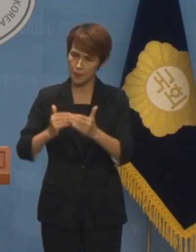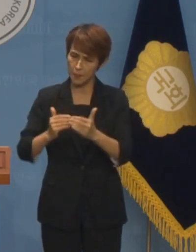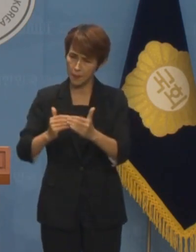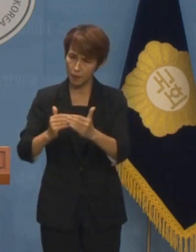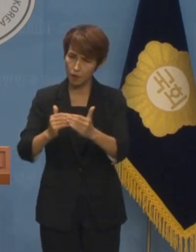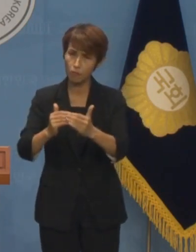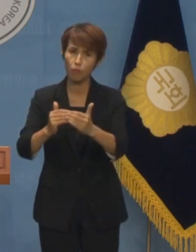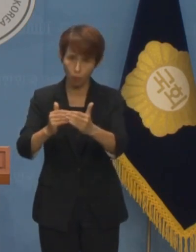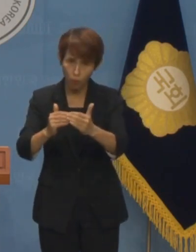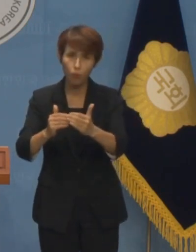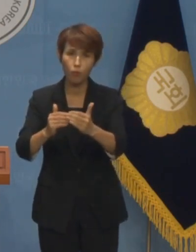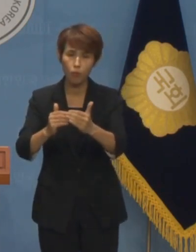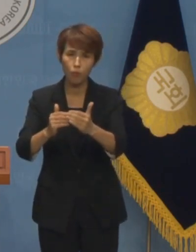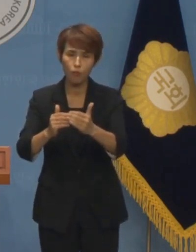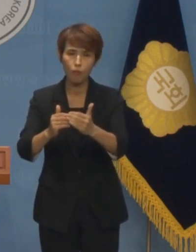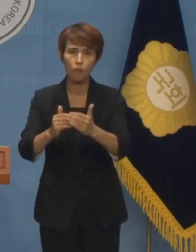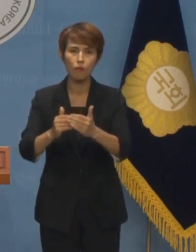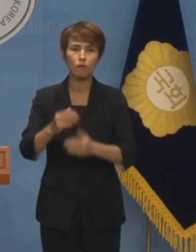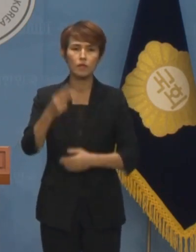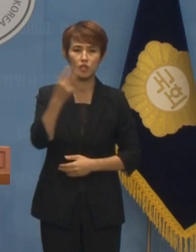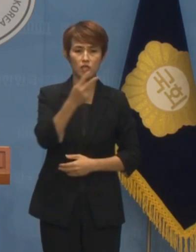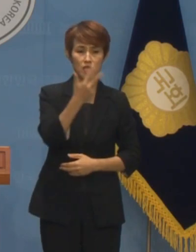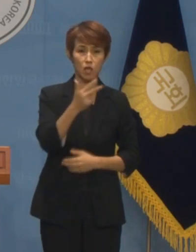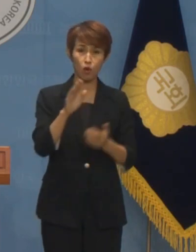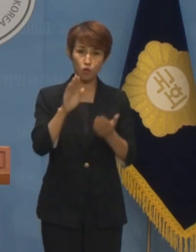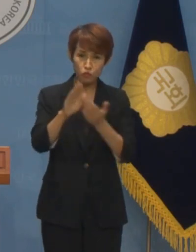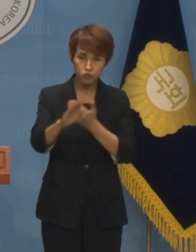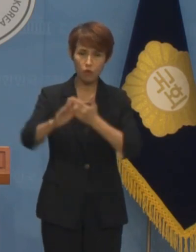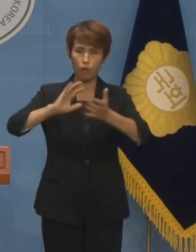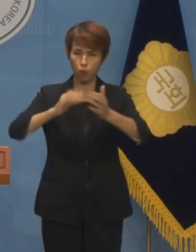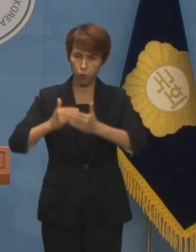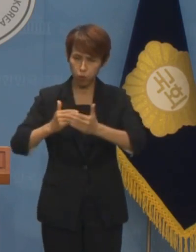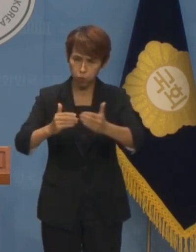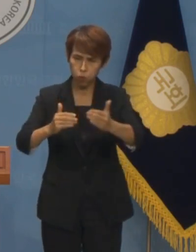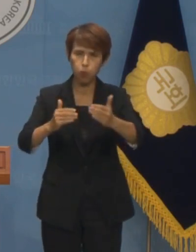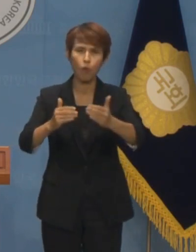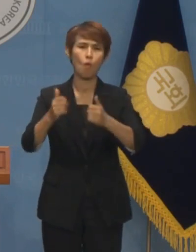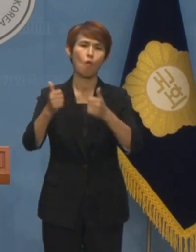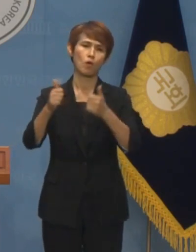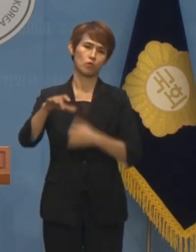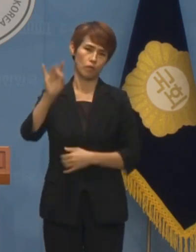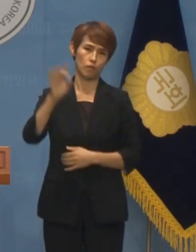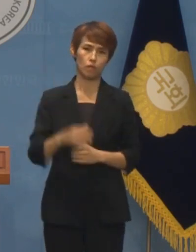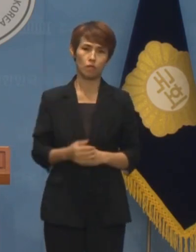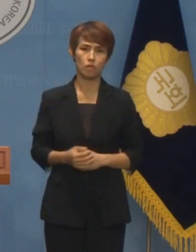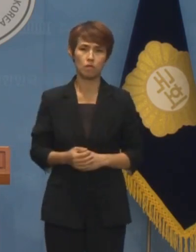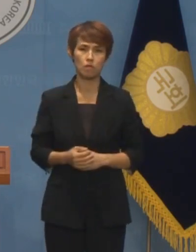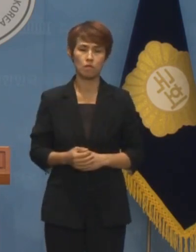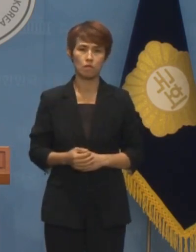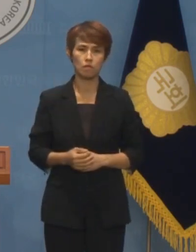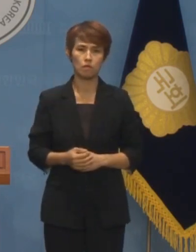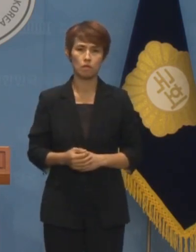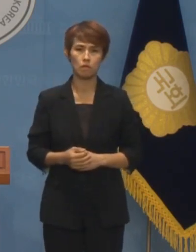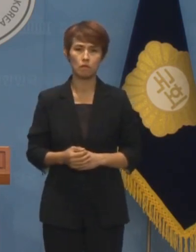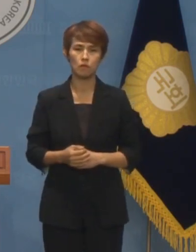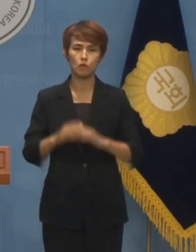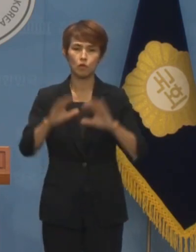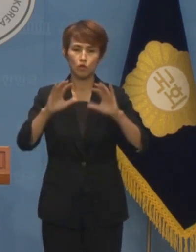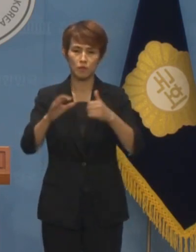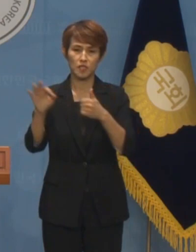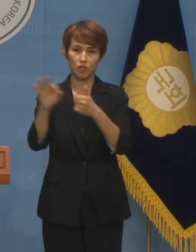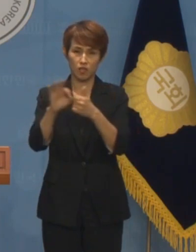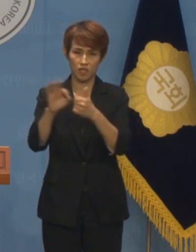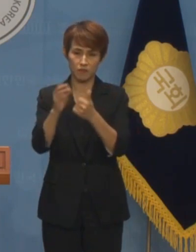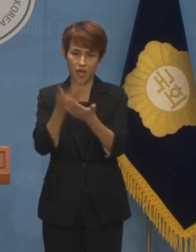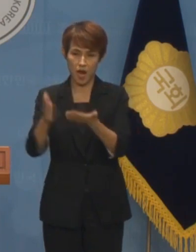바 있습니다. 2007년 이후 처음 있는 일이었습니다. 그동안 세 차례나 국민연금 개혁을